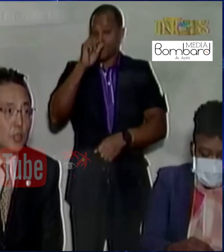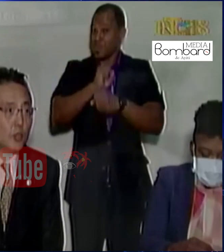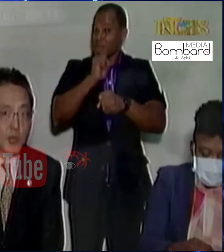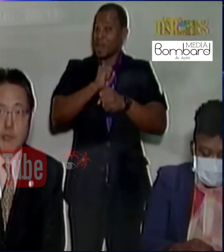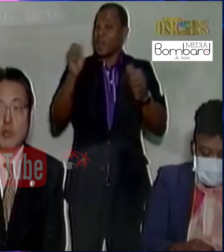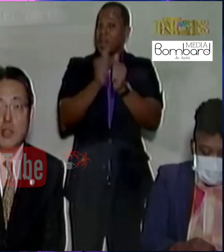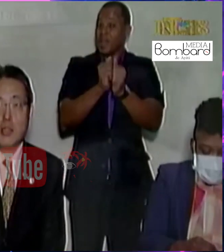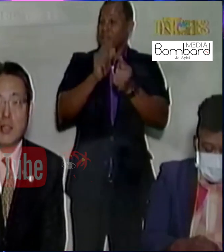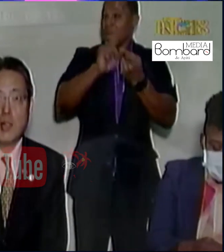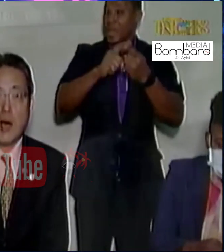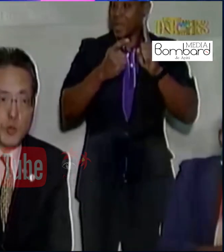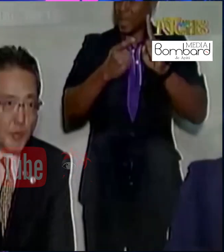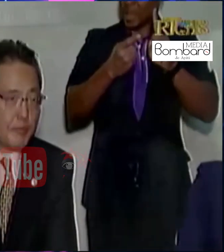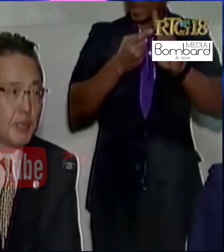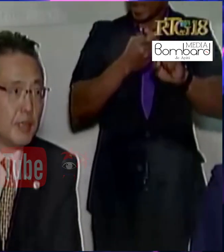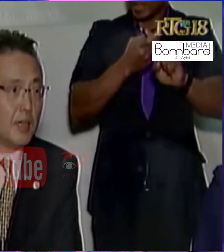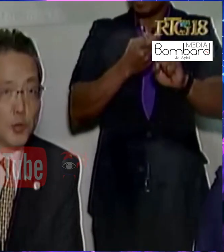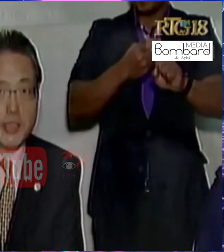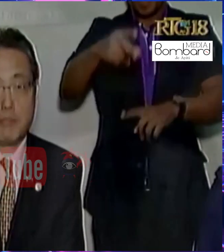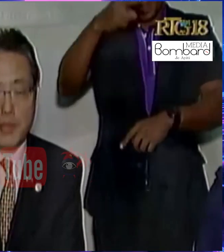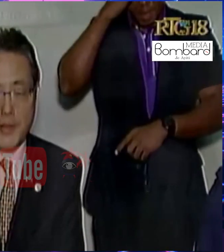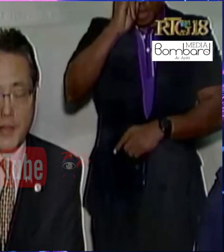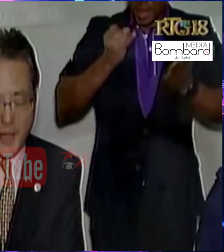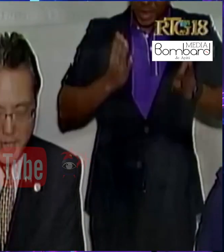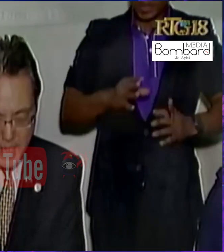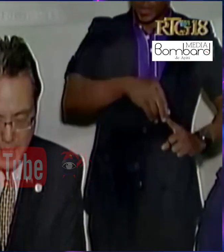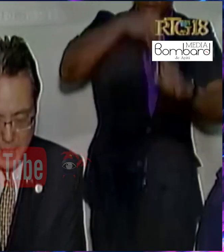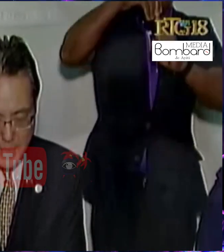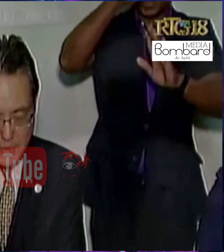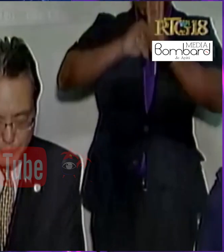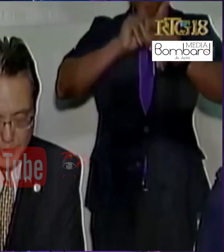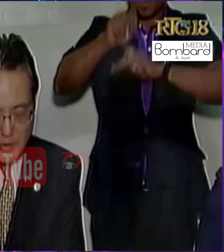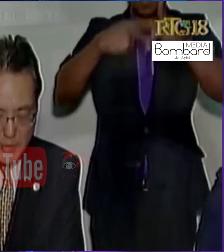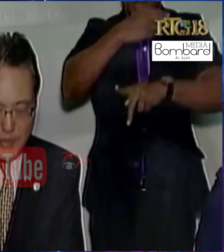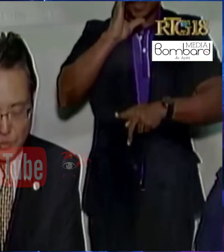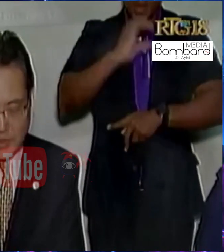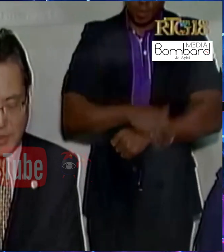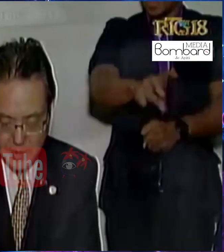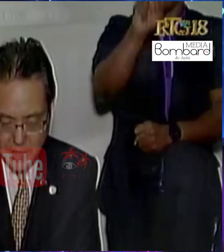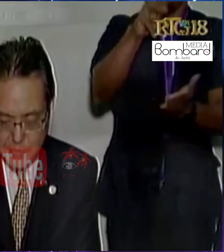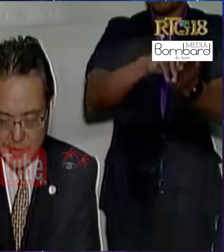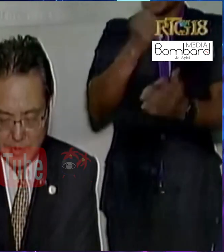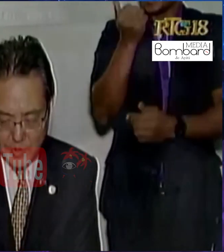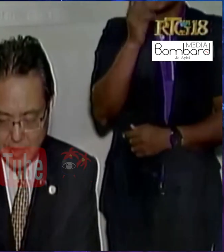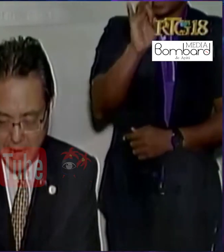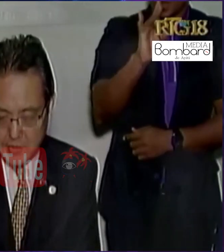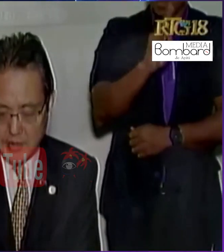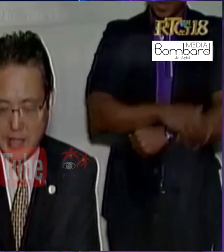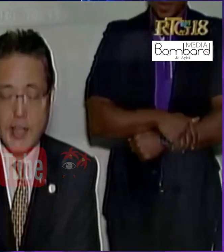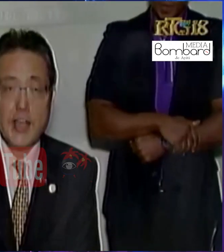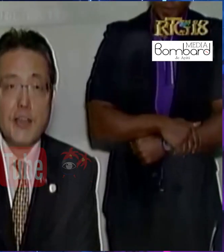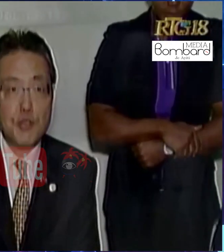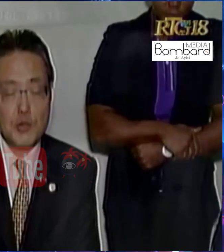haïtiens, notamment aux peuples handicapés. Depuis 2018, la République Sœur